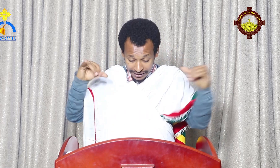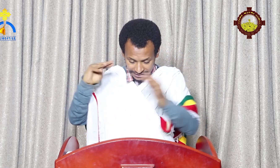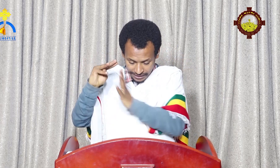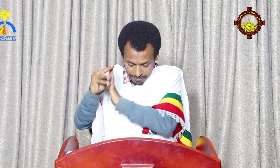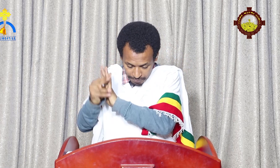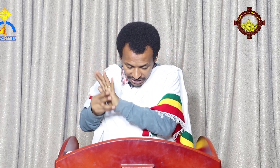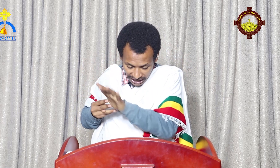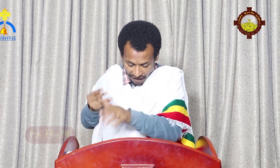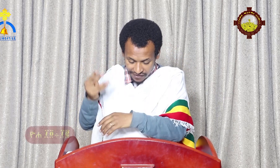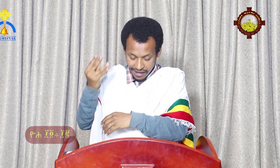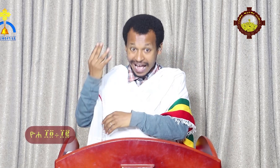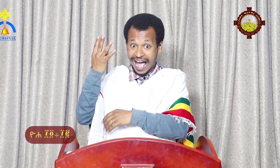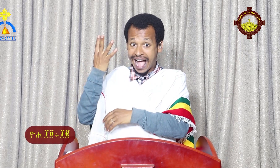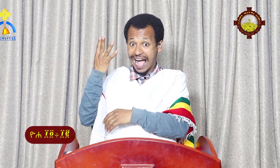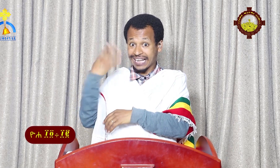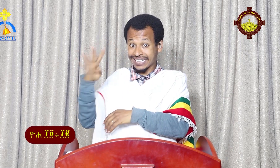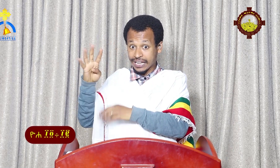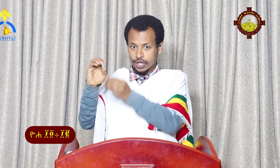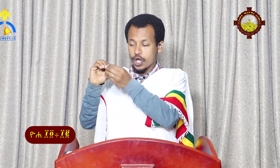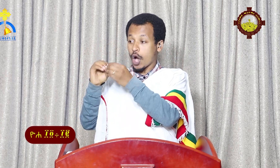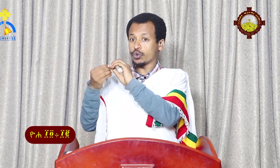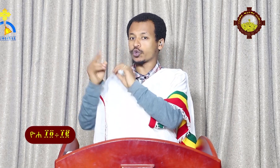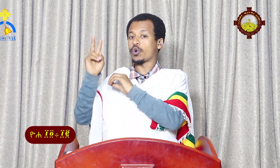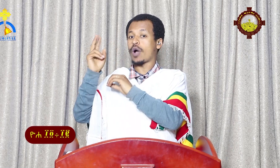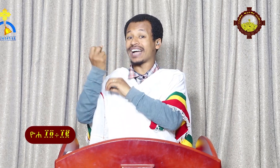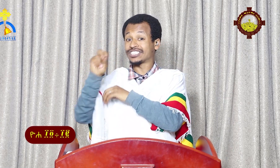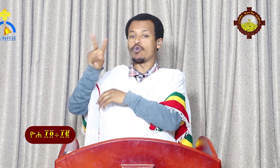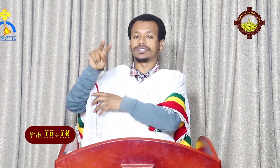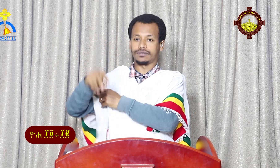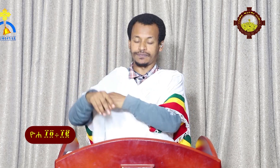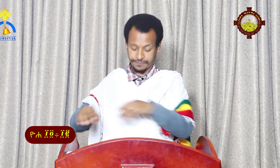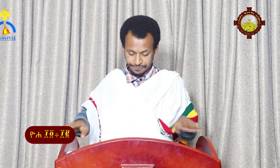ዮሐንስ ምዕራፍ 14 ቁጥር 12